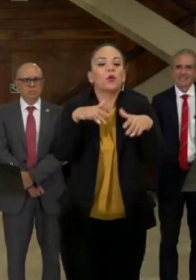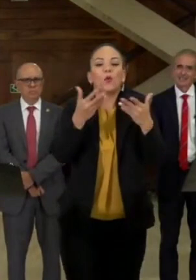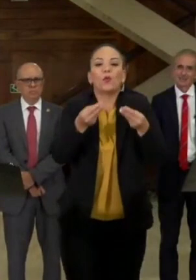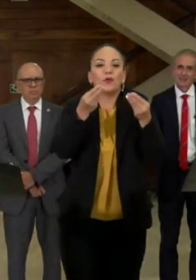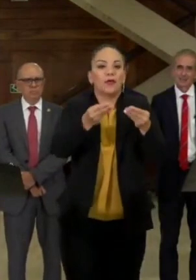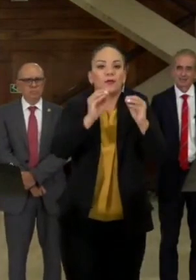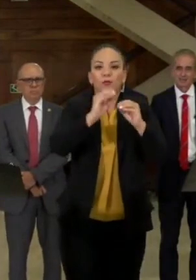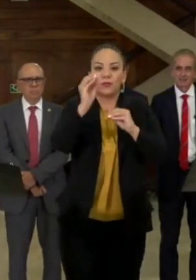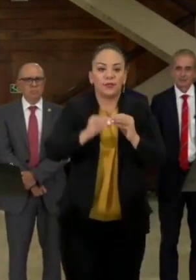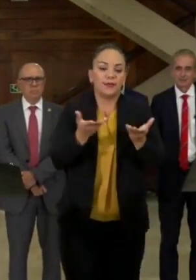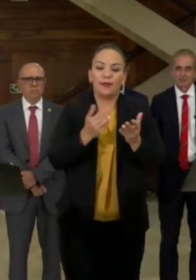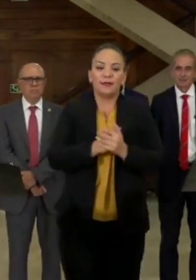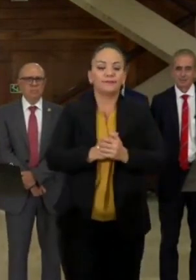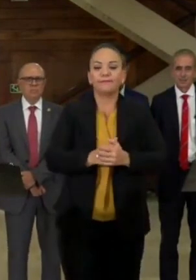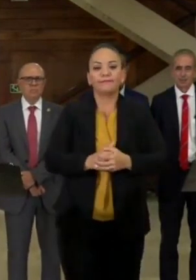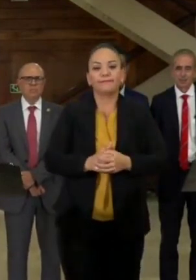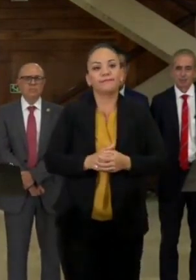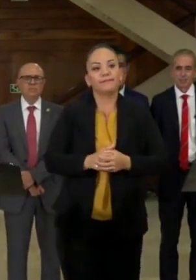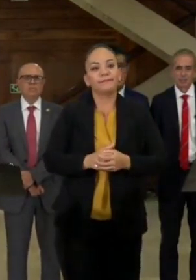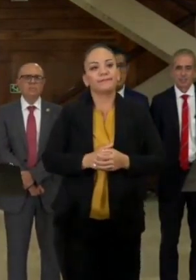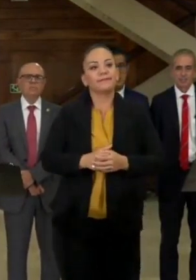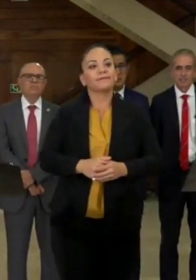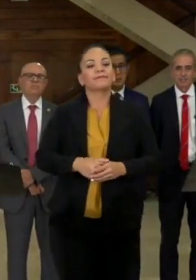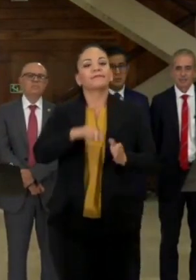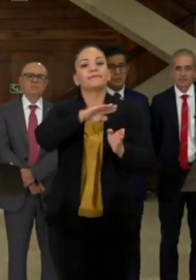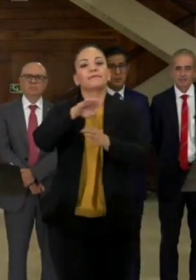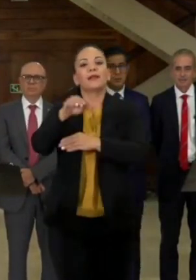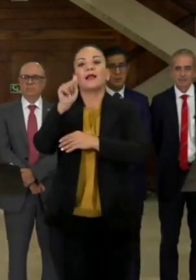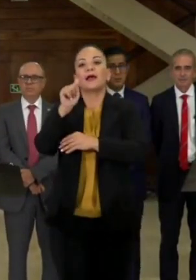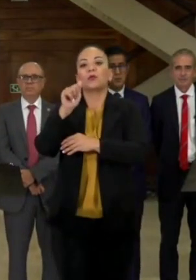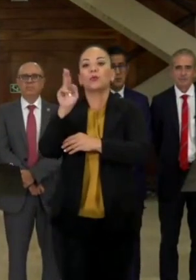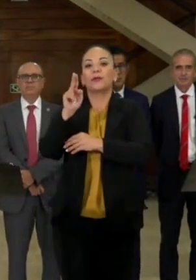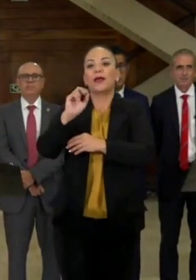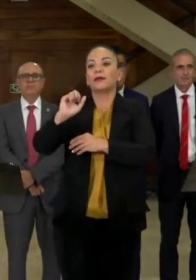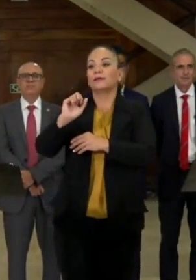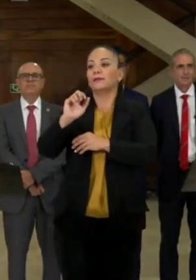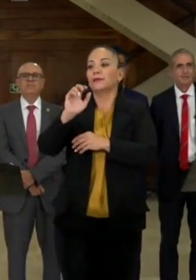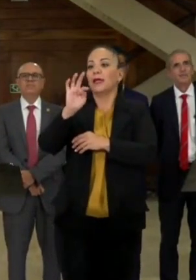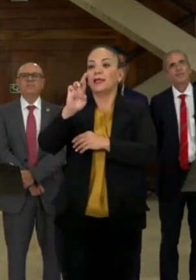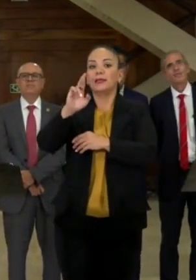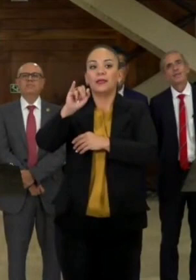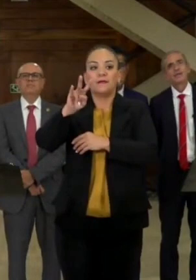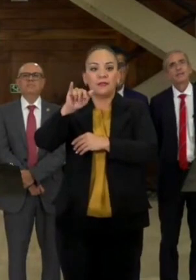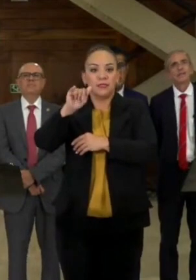ese porcentaje. Seguimos con Alejandro Urbina de Trivisión.